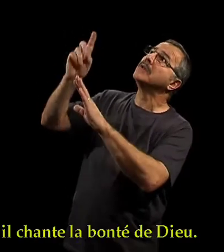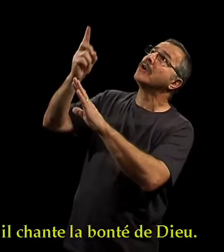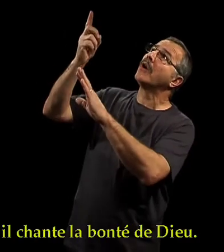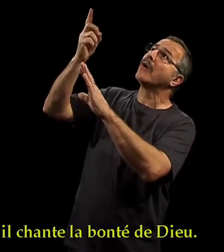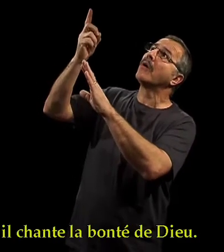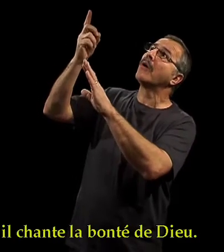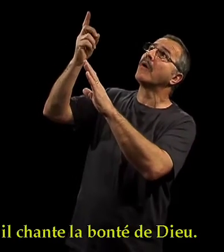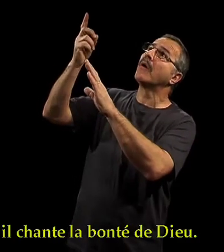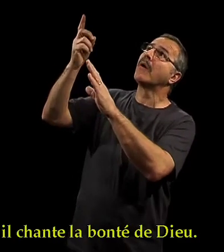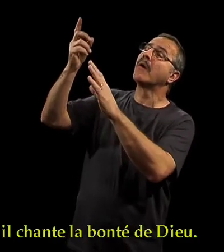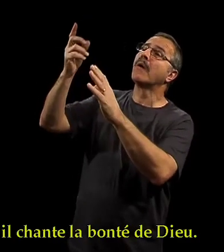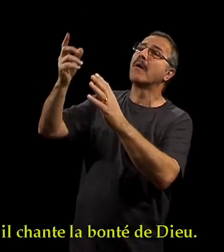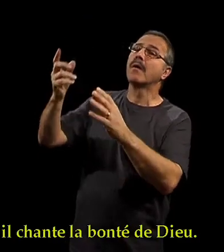Il chante la bonté de Dieu.